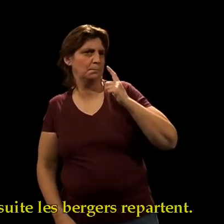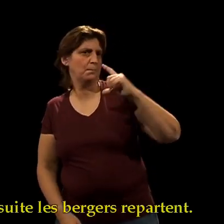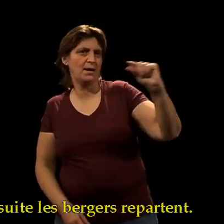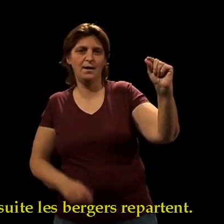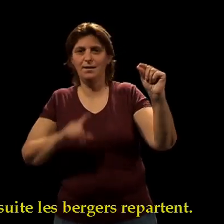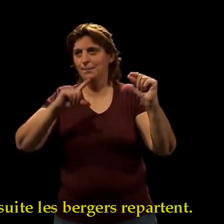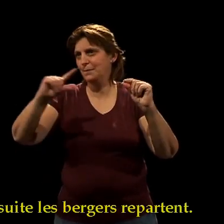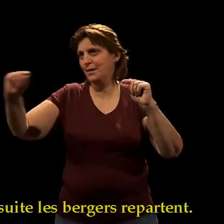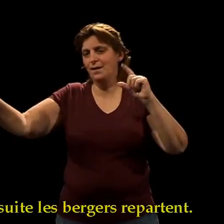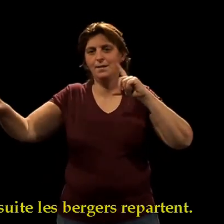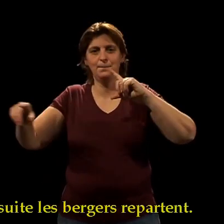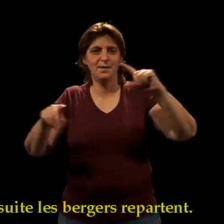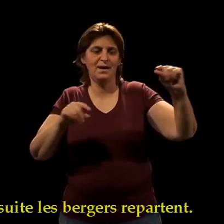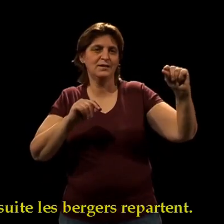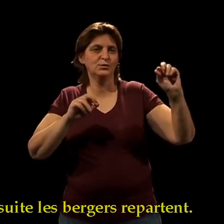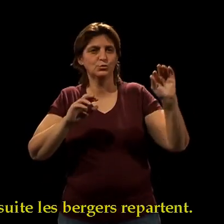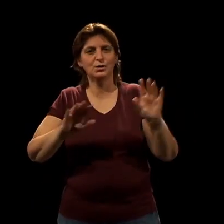Ensuite, les bergers repartent.